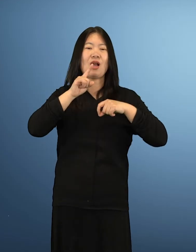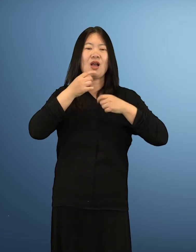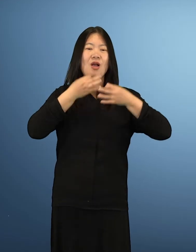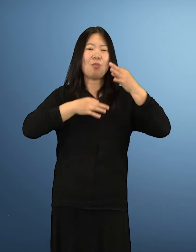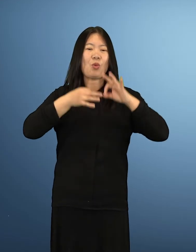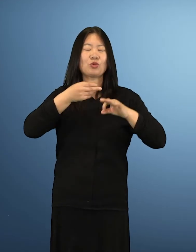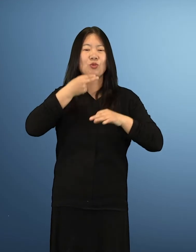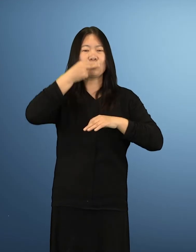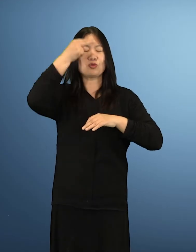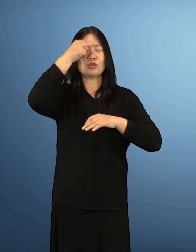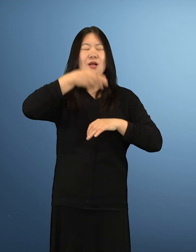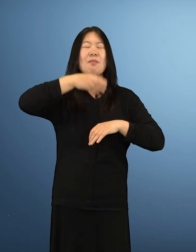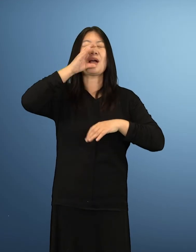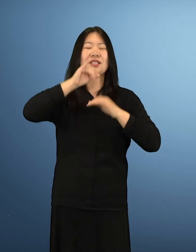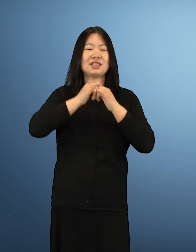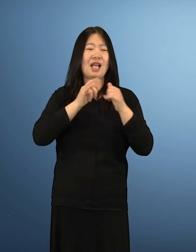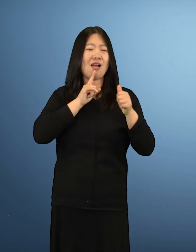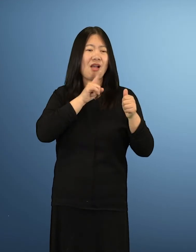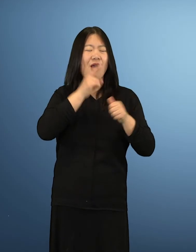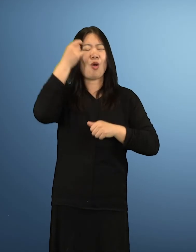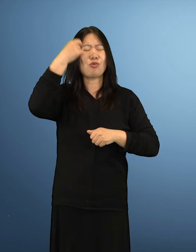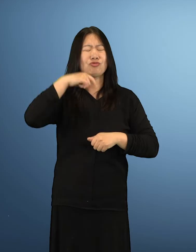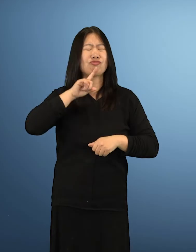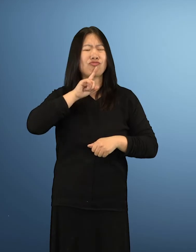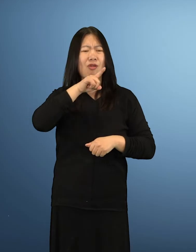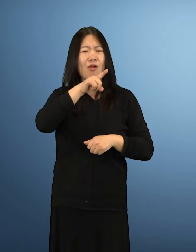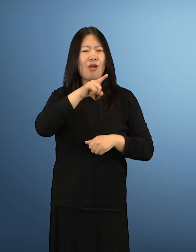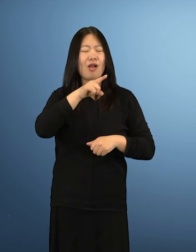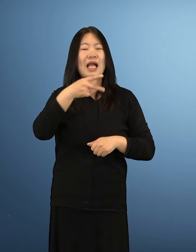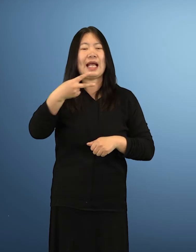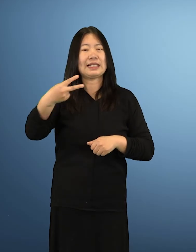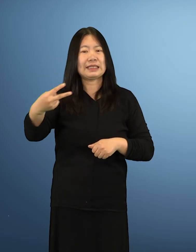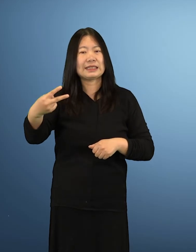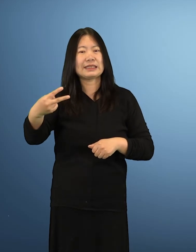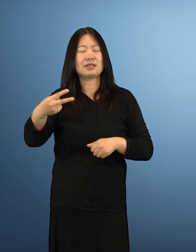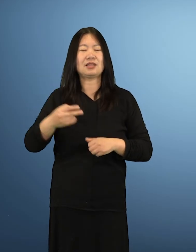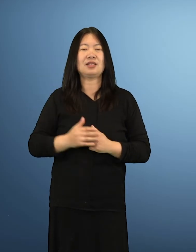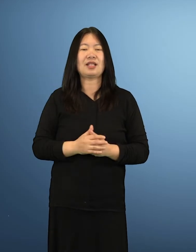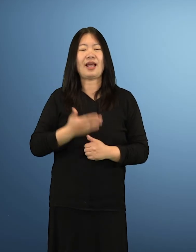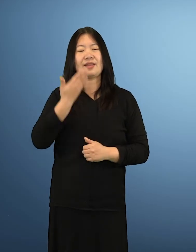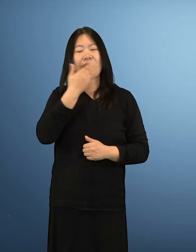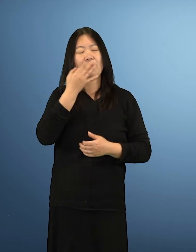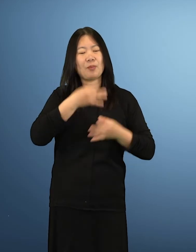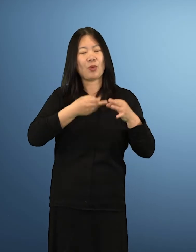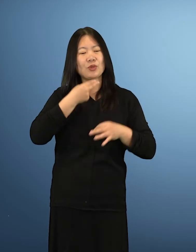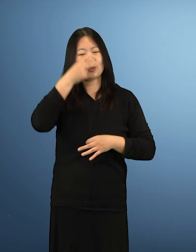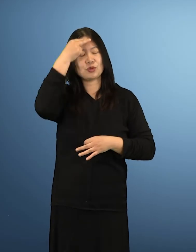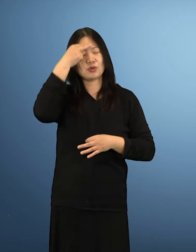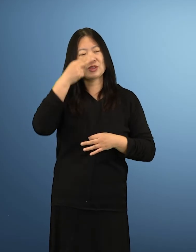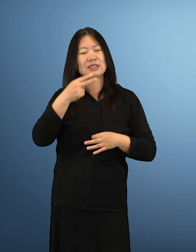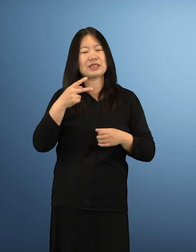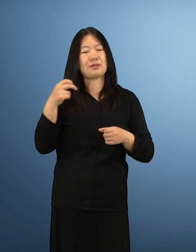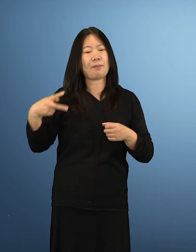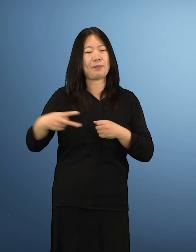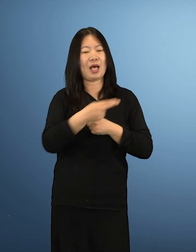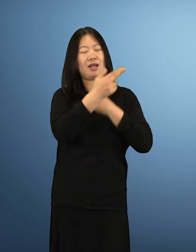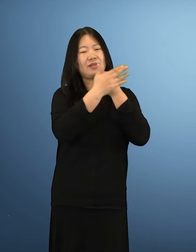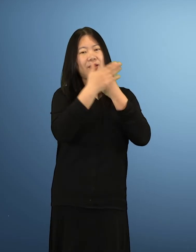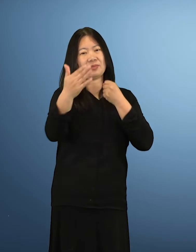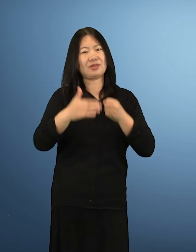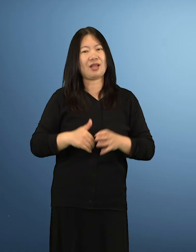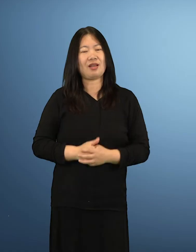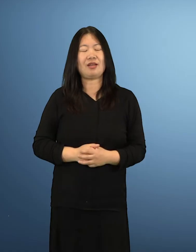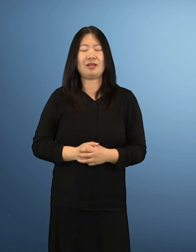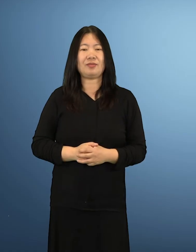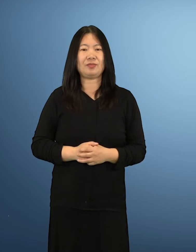포도주를 마시는 자들아 너희는 울지어다, 이는 단 포도주가 너희 입에 끊어졌음이니. 자, 여기서